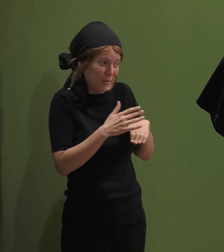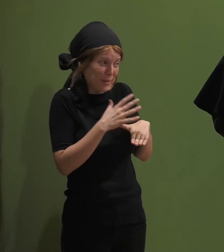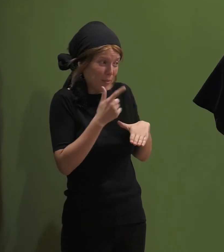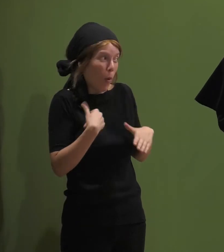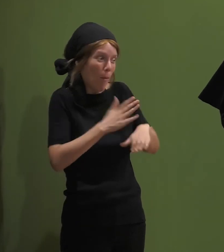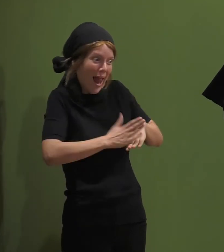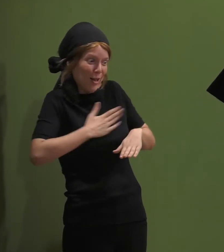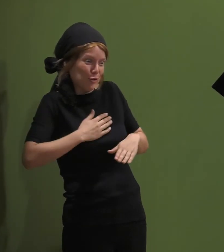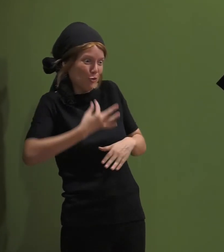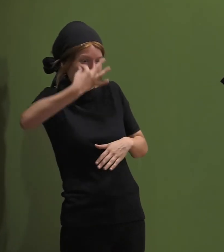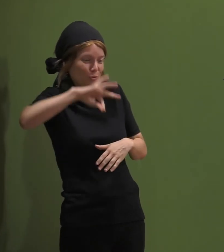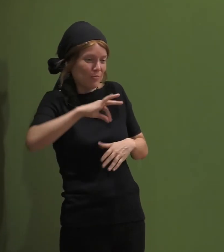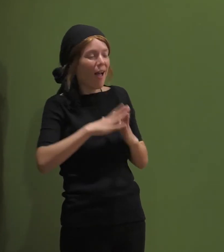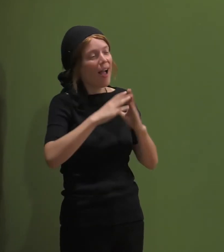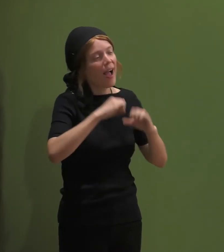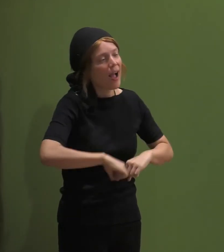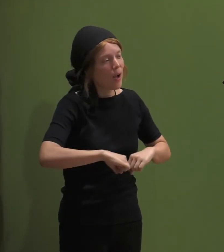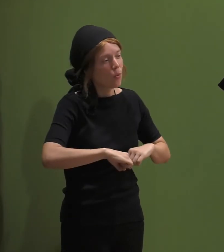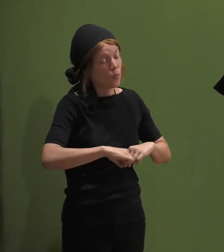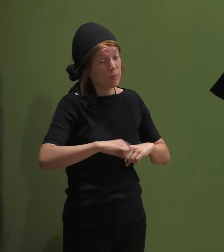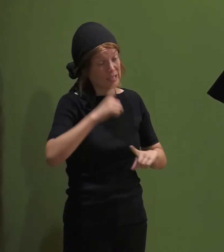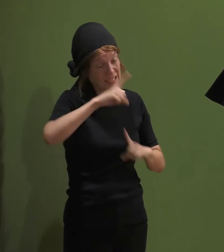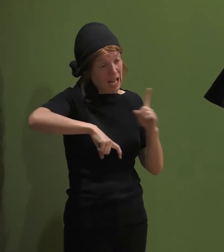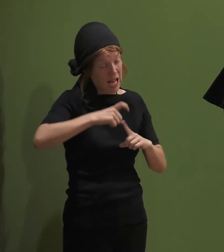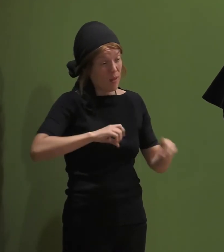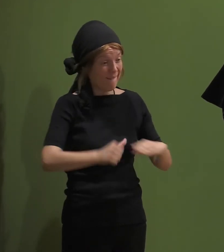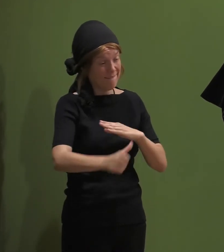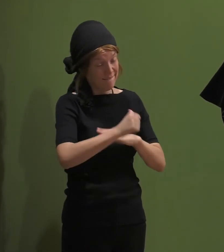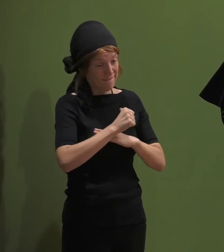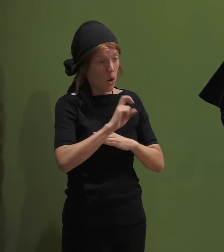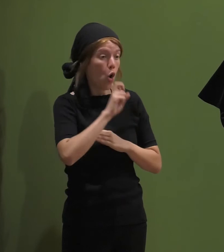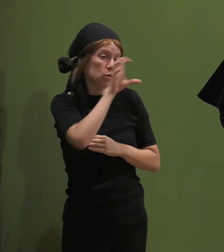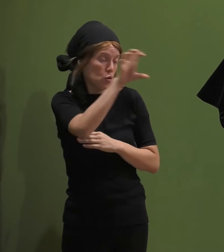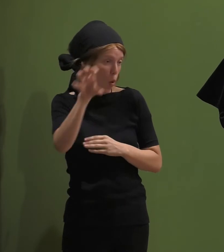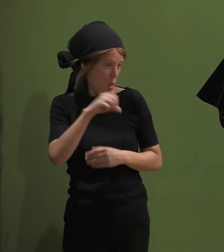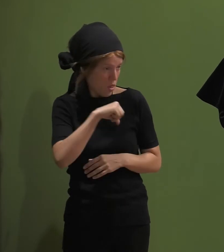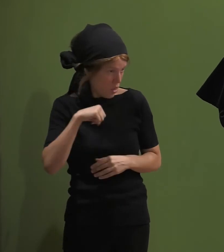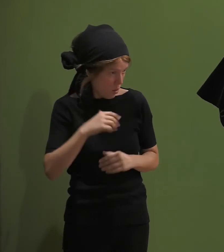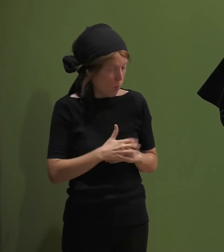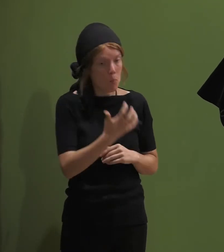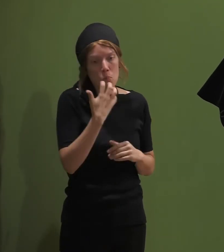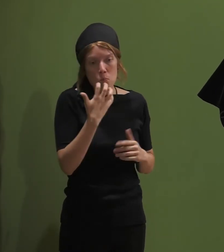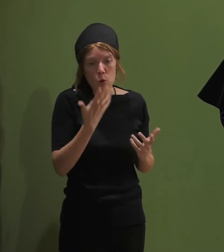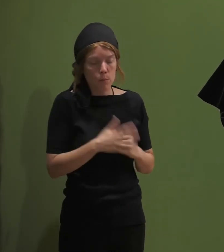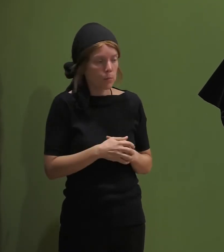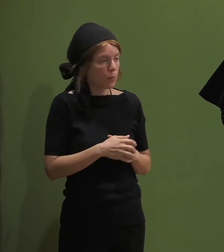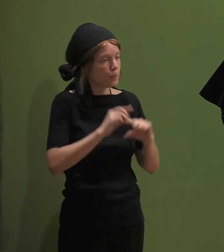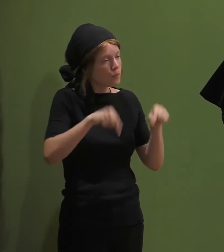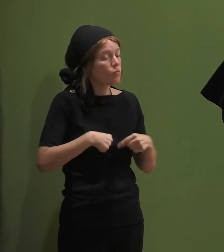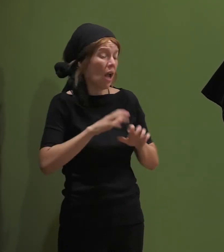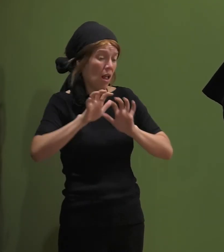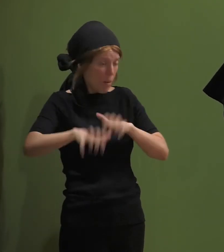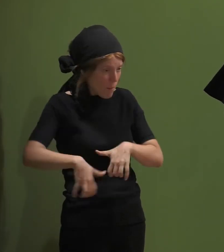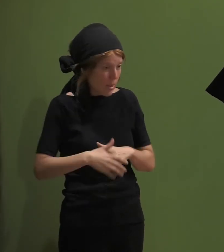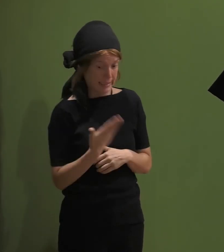tenerlo para nosotros, el acuerdo plurianual de financiación alcanzado por otras comunidades autónomas, por ejemplo, el firmado en Castilla-La